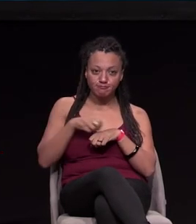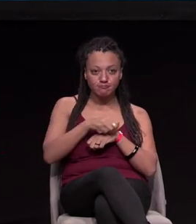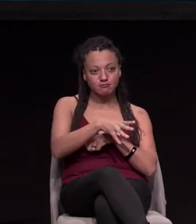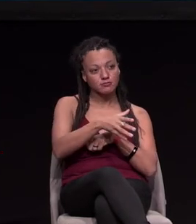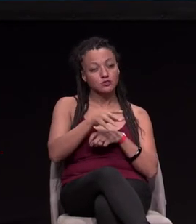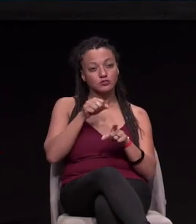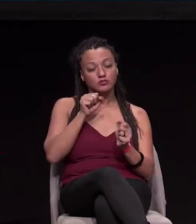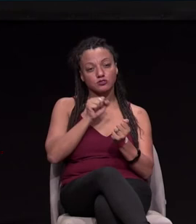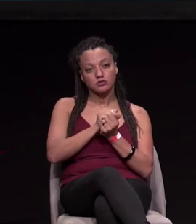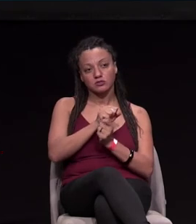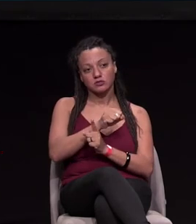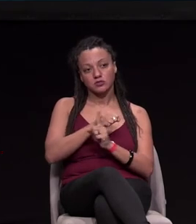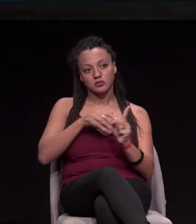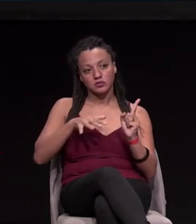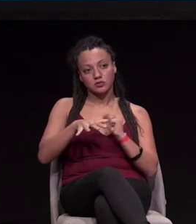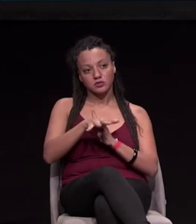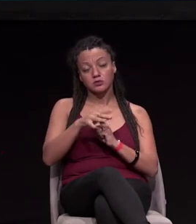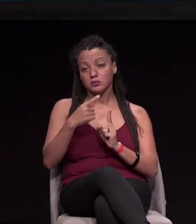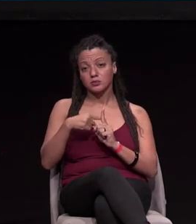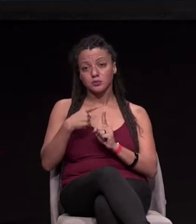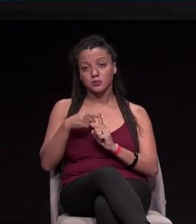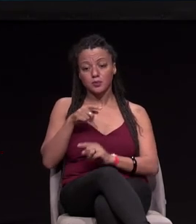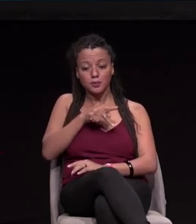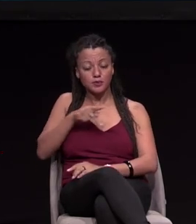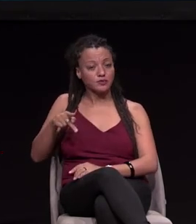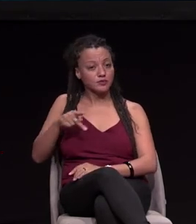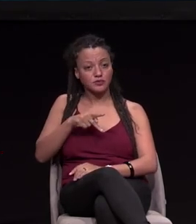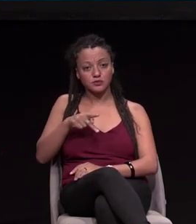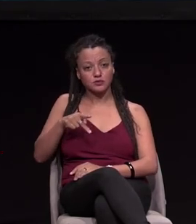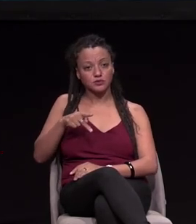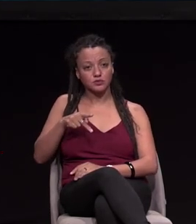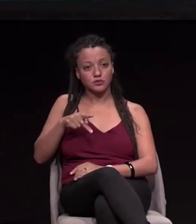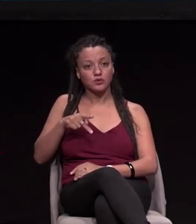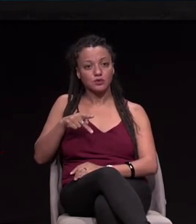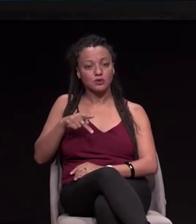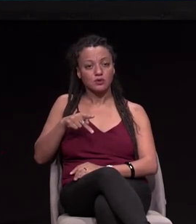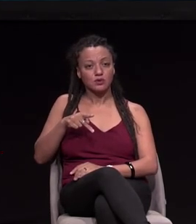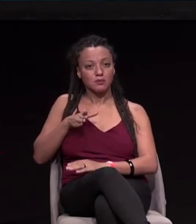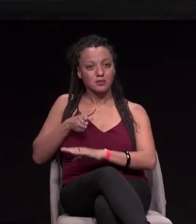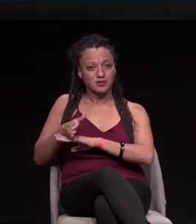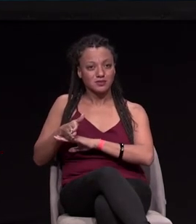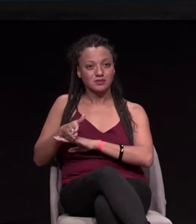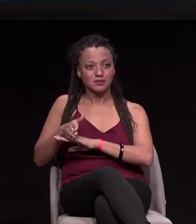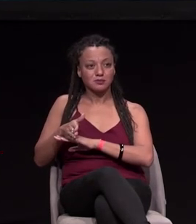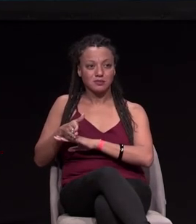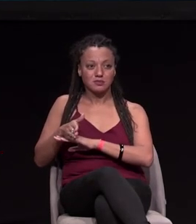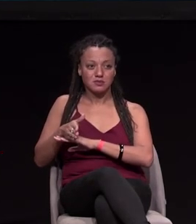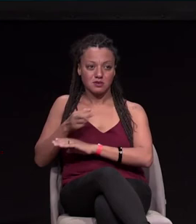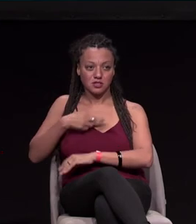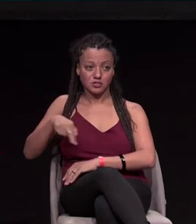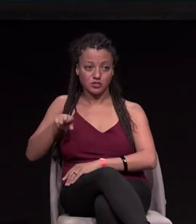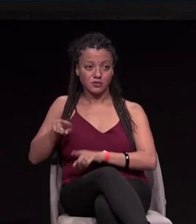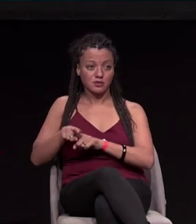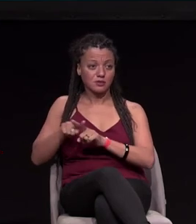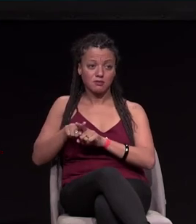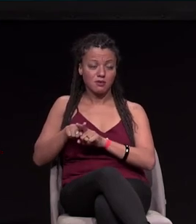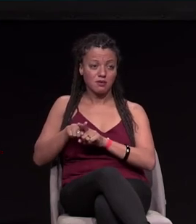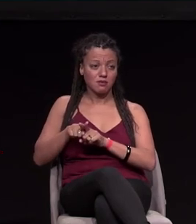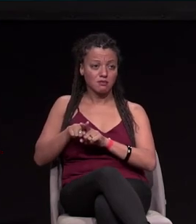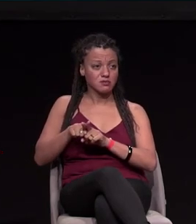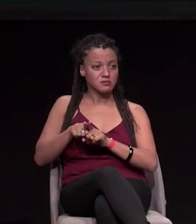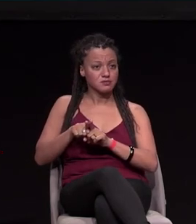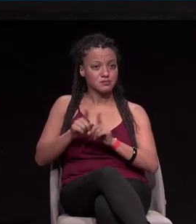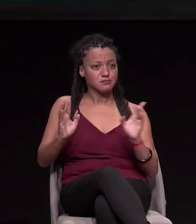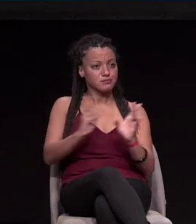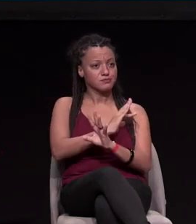a sociedade porque ele faz parte dessa sociedade religiosa mas também da sociedade civil e essa expressão ela